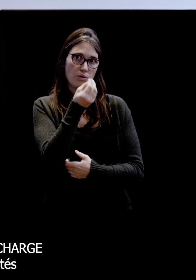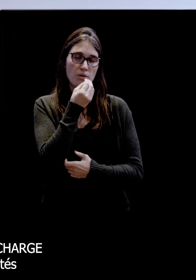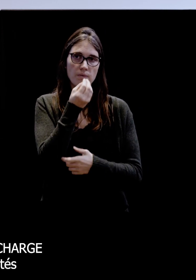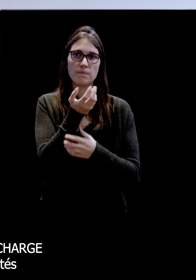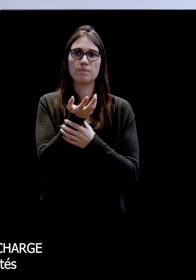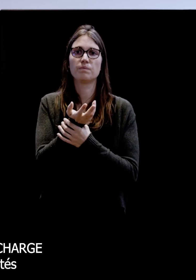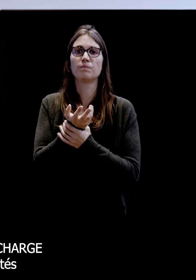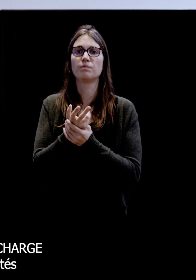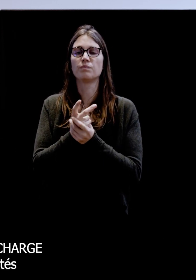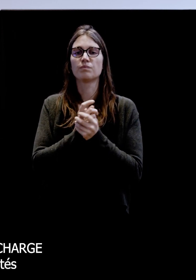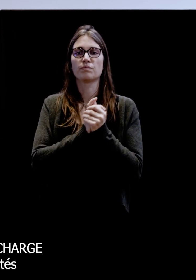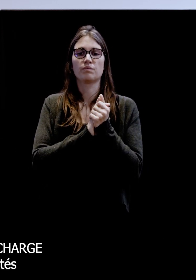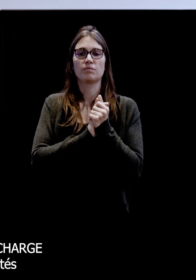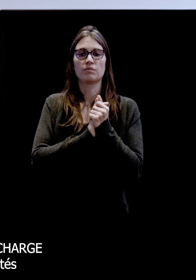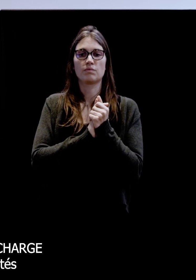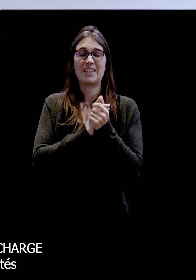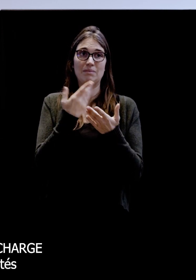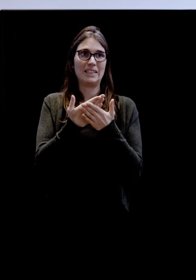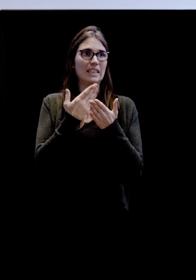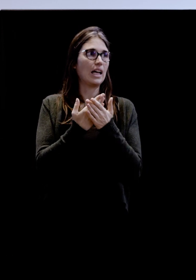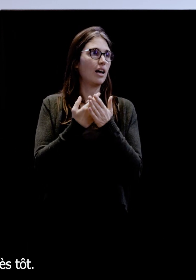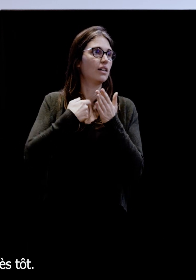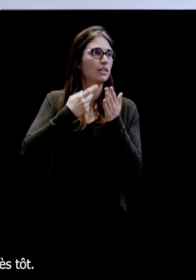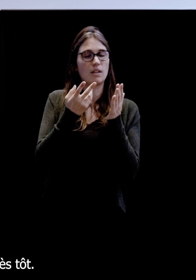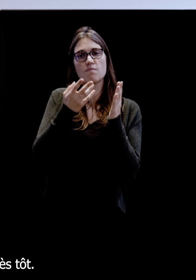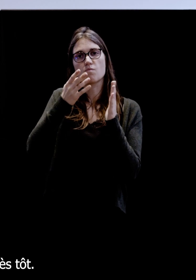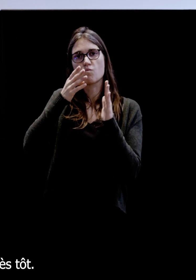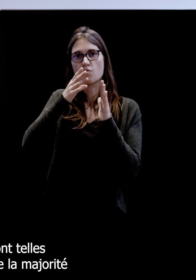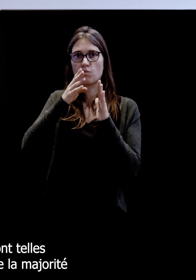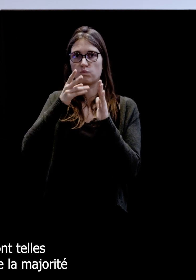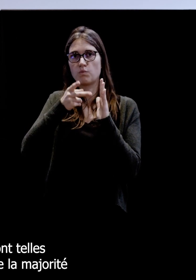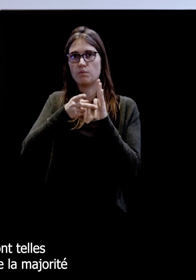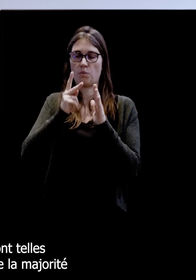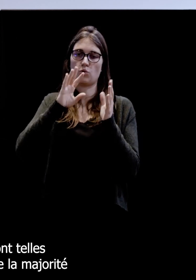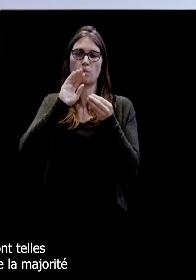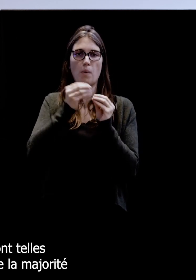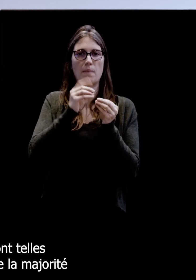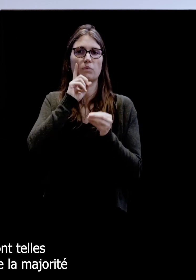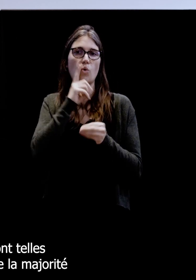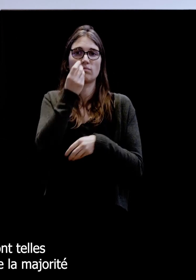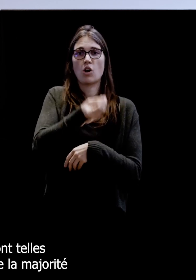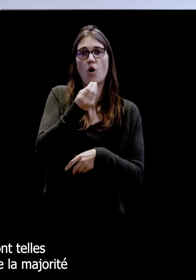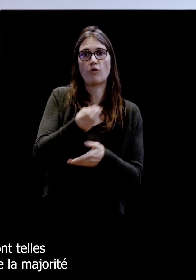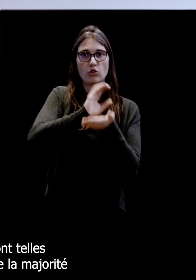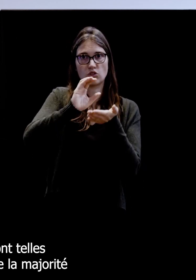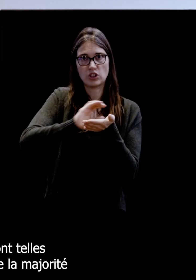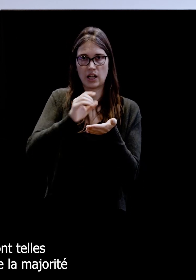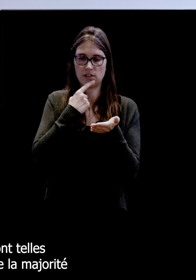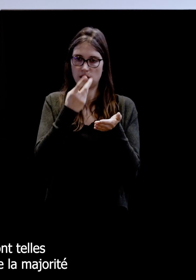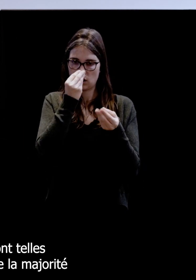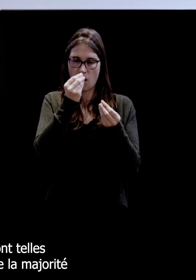les enfants charges qui ont des difficultés sont pris en charge très tôt, en fait. Les difficultés sont telles qu'on les